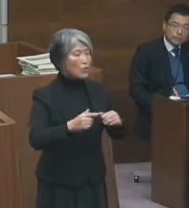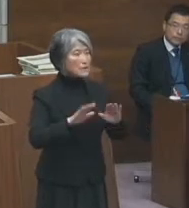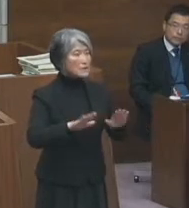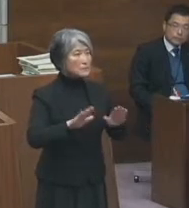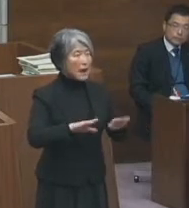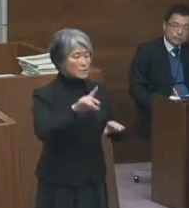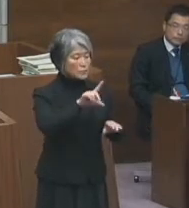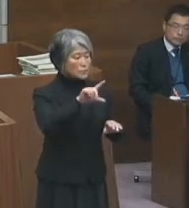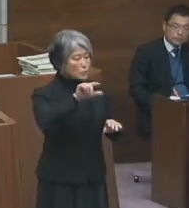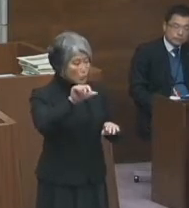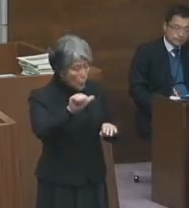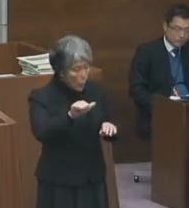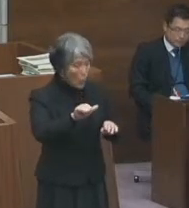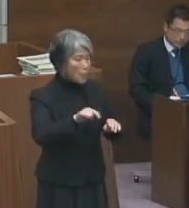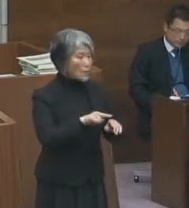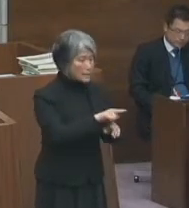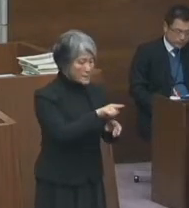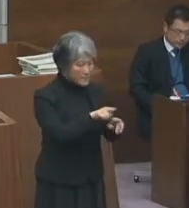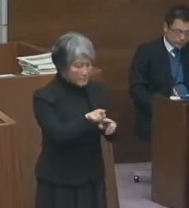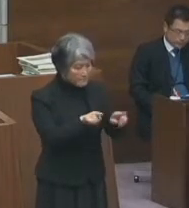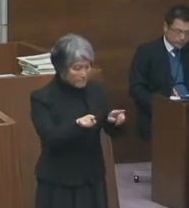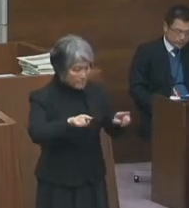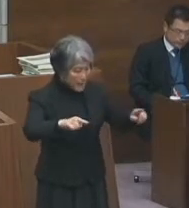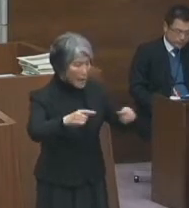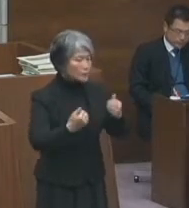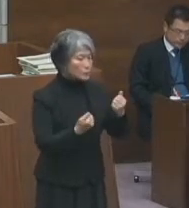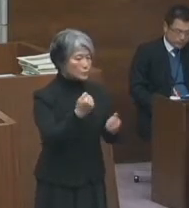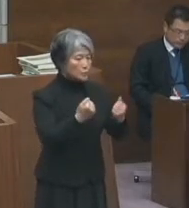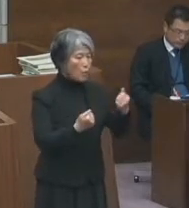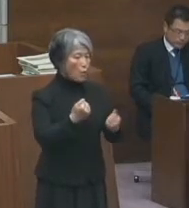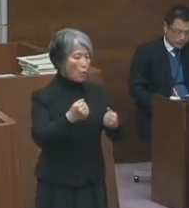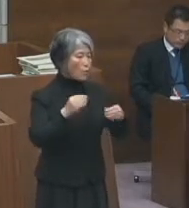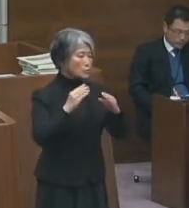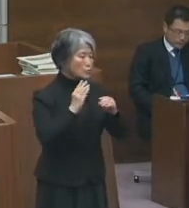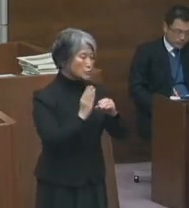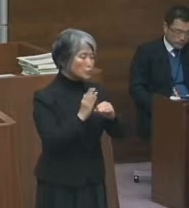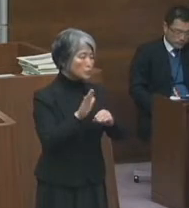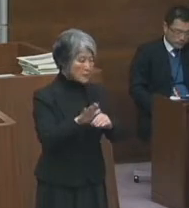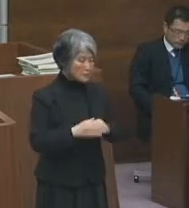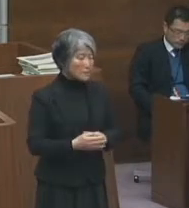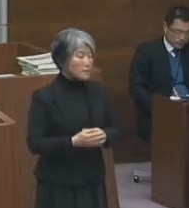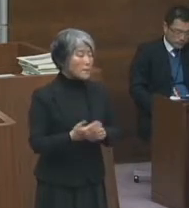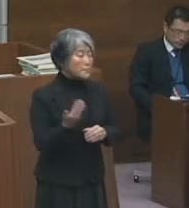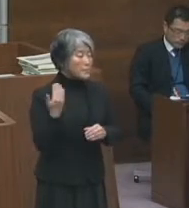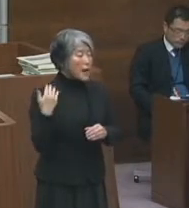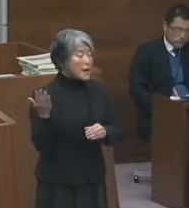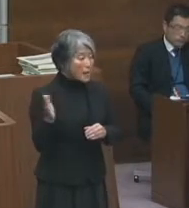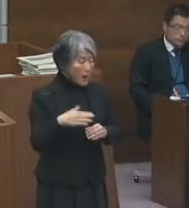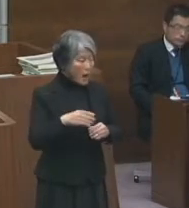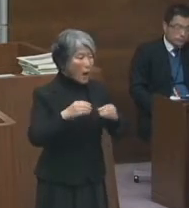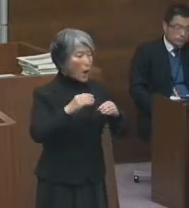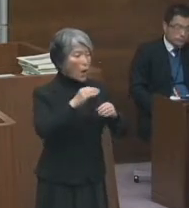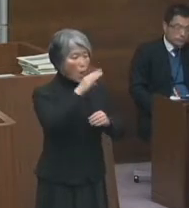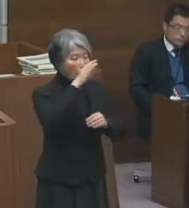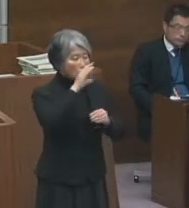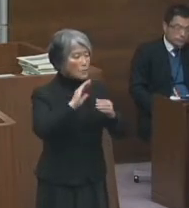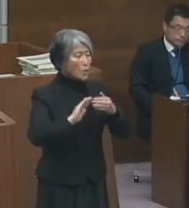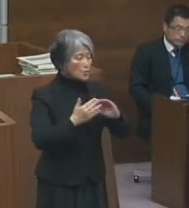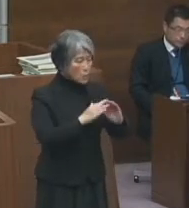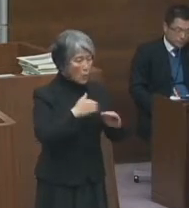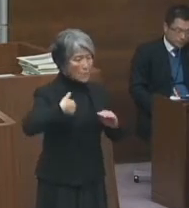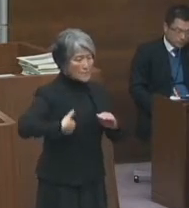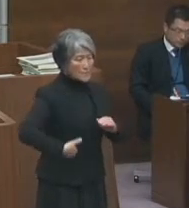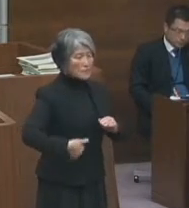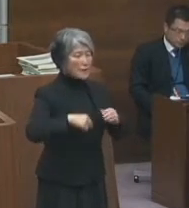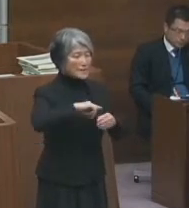で運行しているところでございます。以前からご要望がございました、大久保町西脇地区、赤根地区、緑ヶ丘地区などの大久